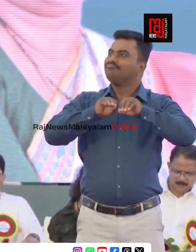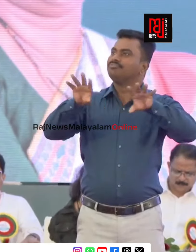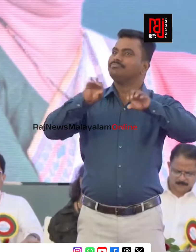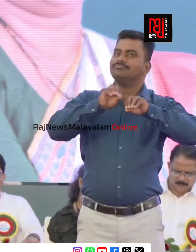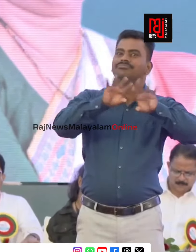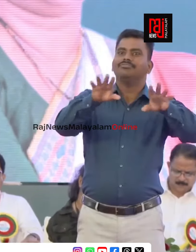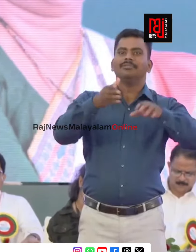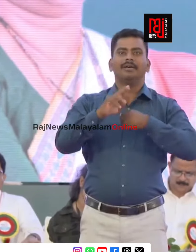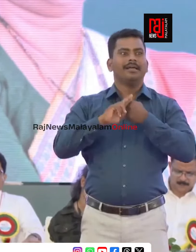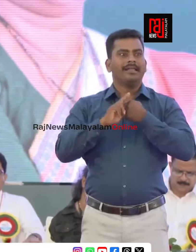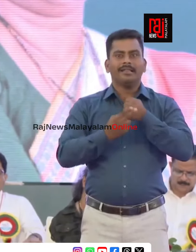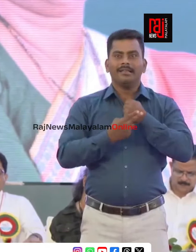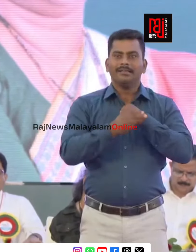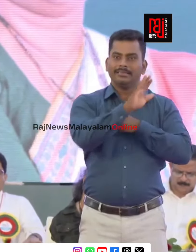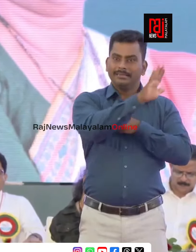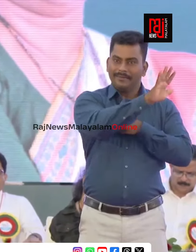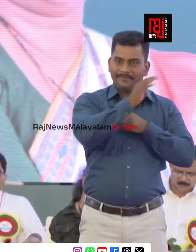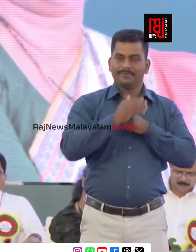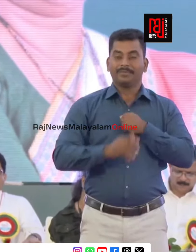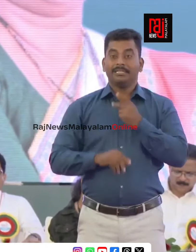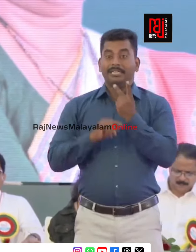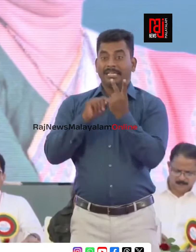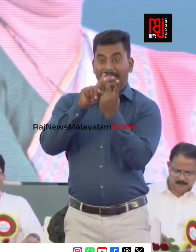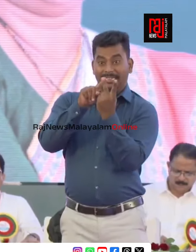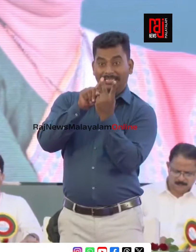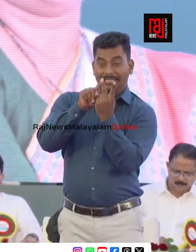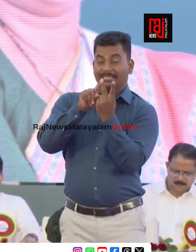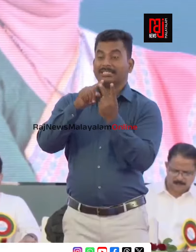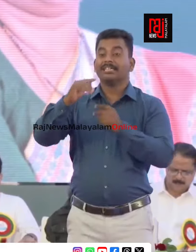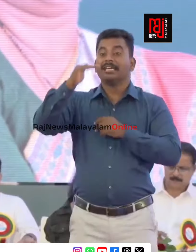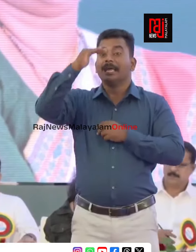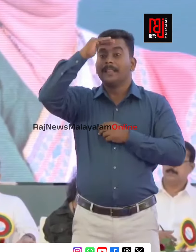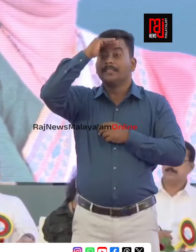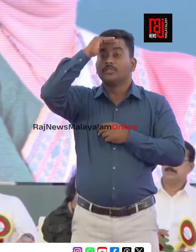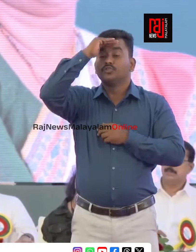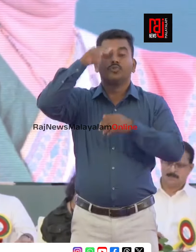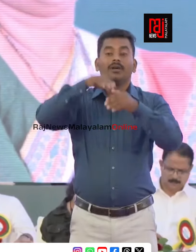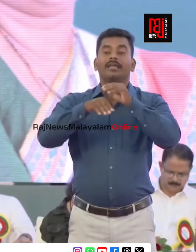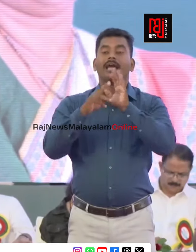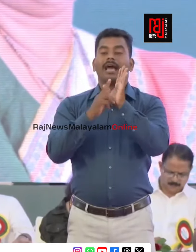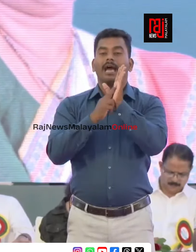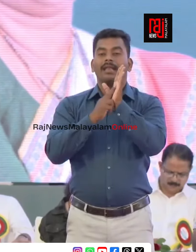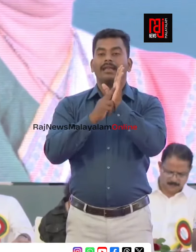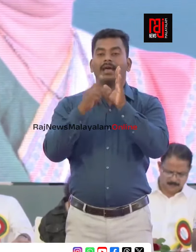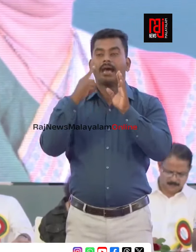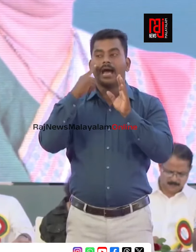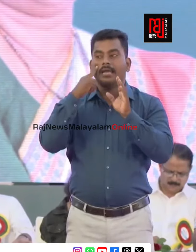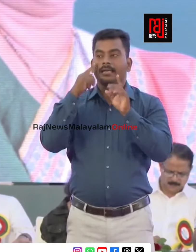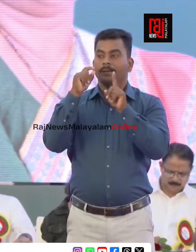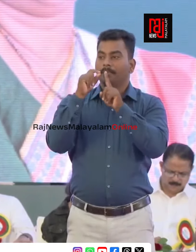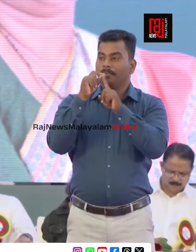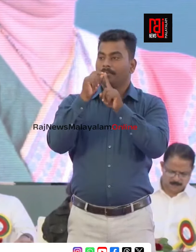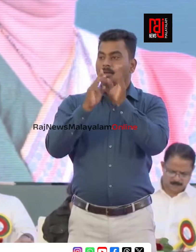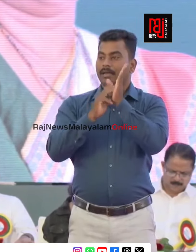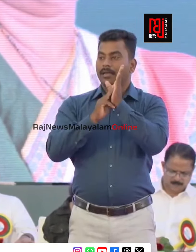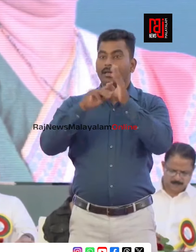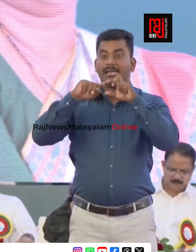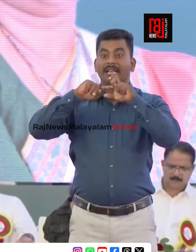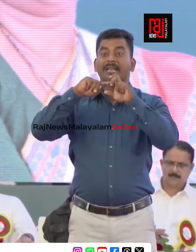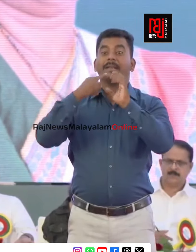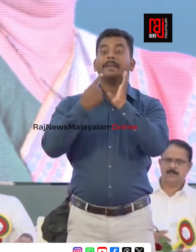കാഴ്ചവെക്കുന്ന സ്ഥാപനമാണ് നാഷണൽ ഇൻസ്റ്റിറ്റ്യൂട്ട് ഫോർ ഫിസിക്കൽ മെഡിസിൻ ആൻഡ് റീഹാബിലിറ്റേഷൻ.